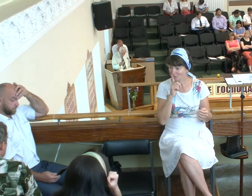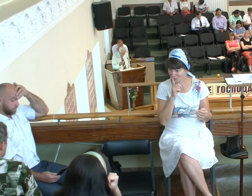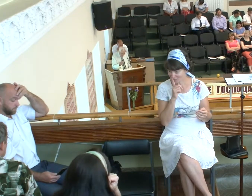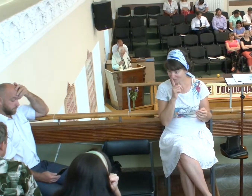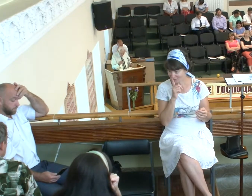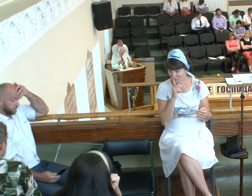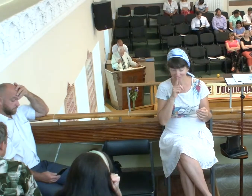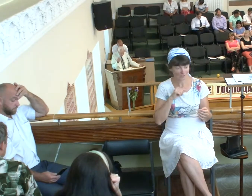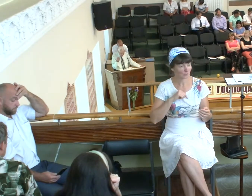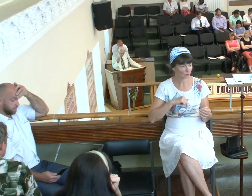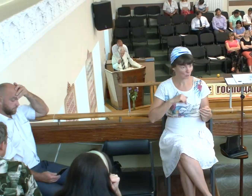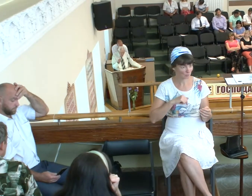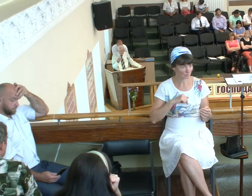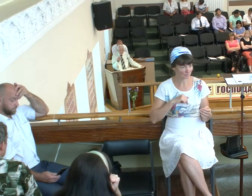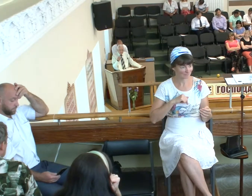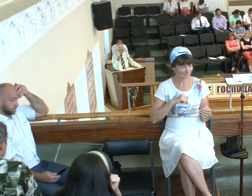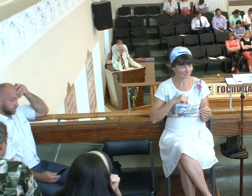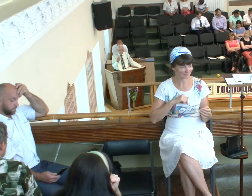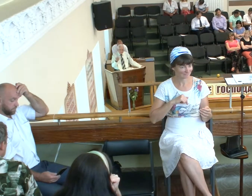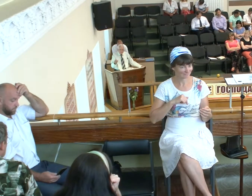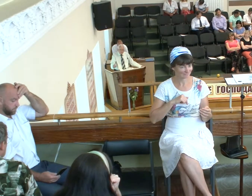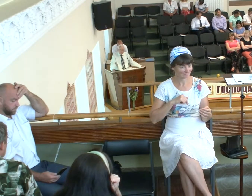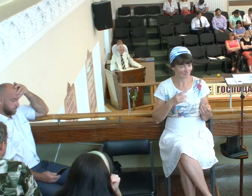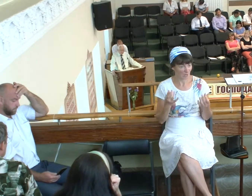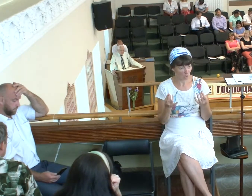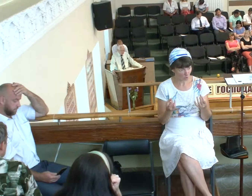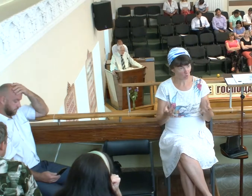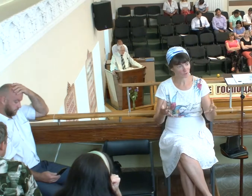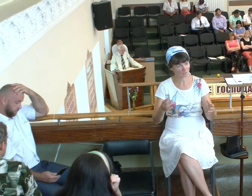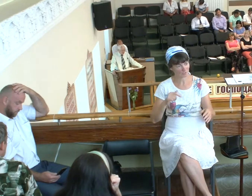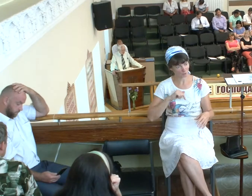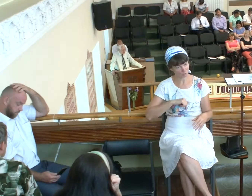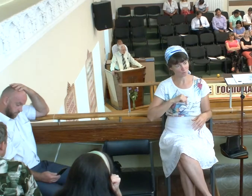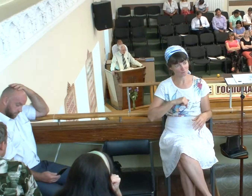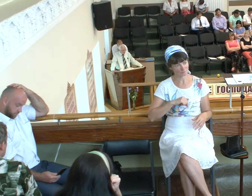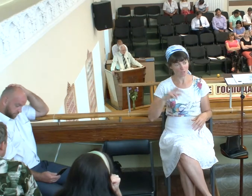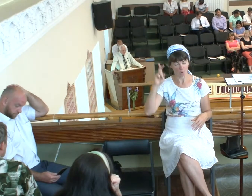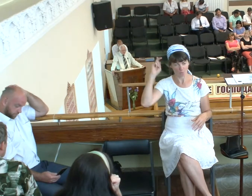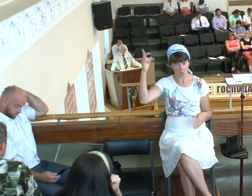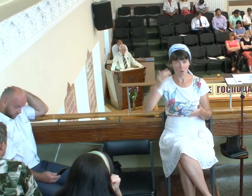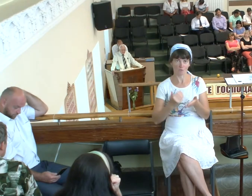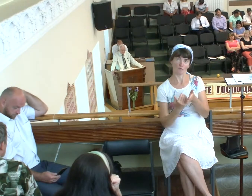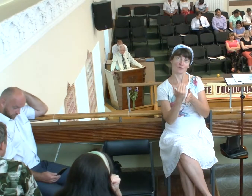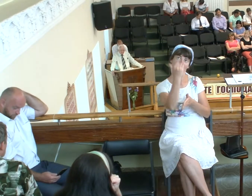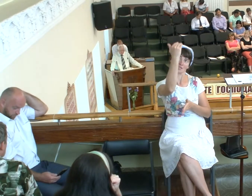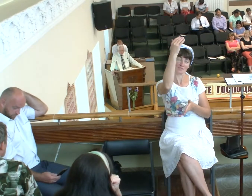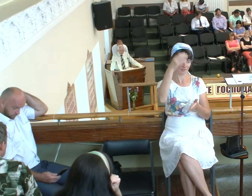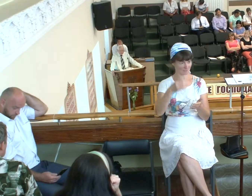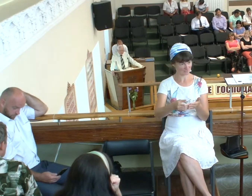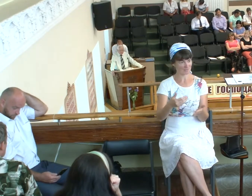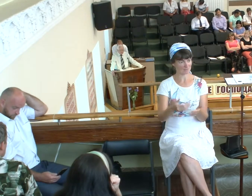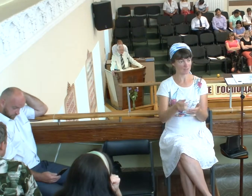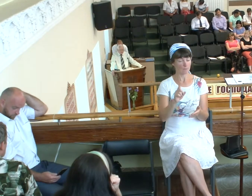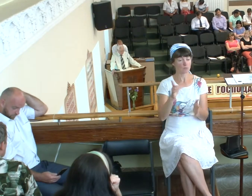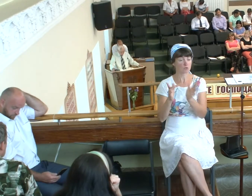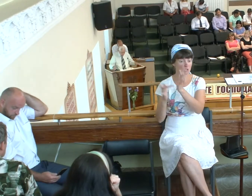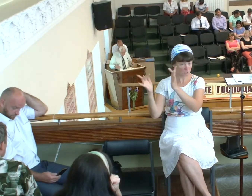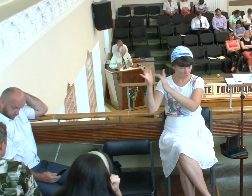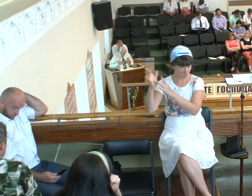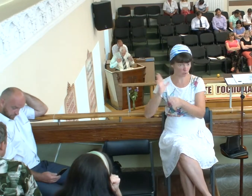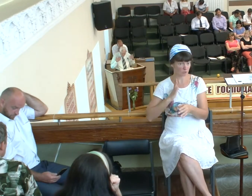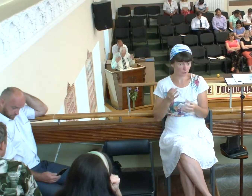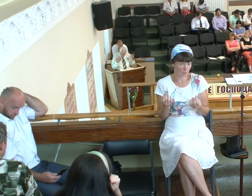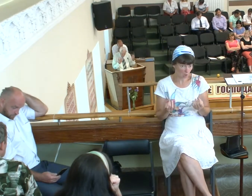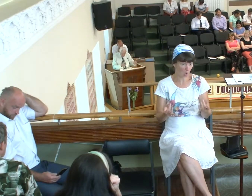перед Богом. Этот дух кротости Бог высоко ценит. Потому что сам Христос кроткий. Потому что Он